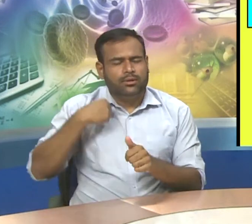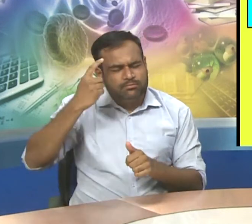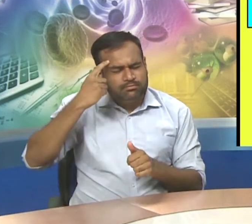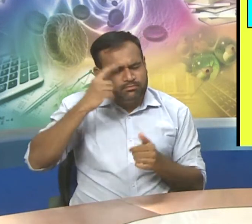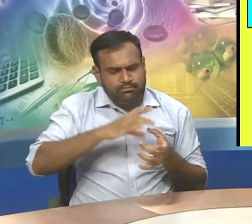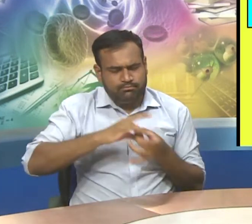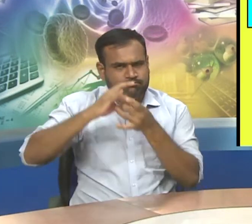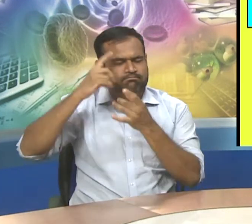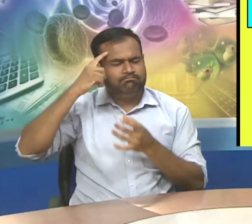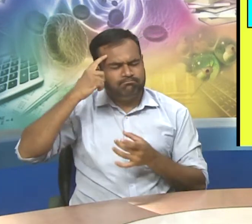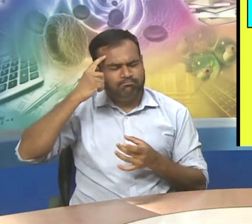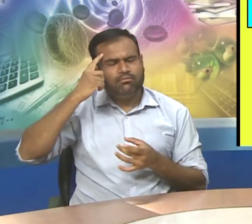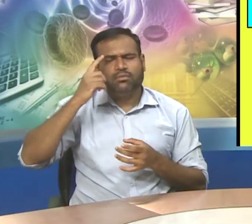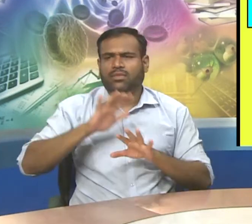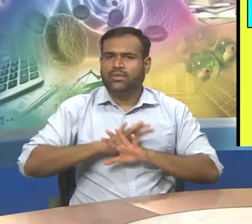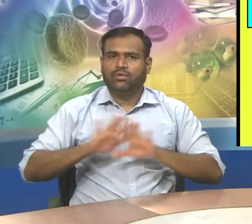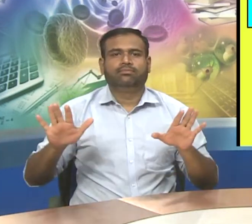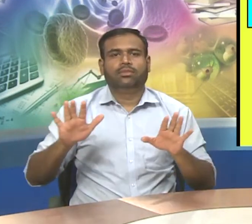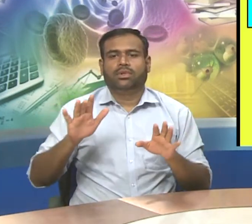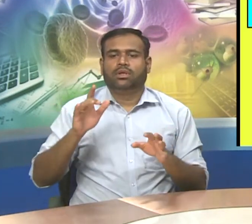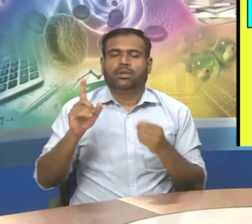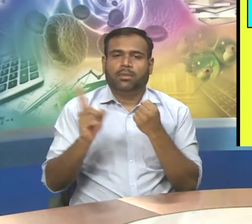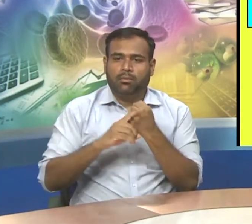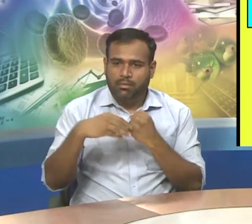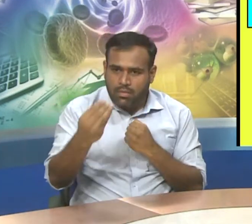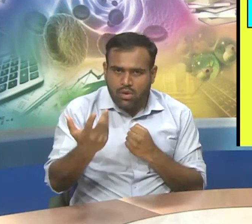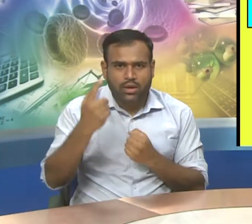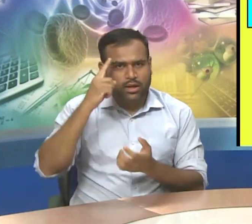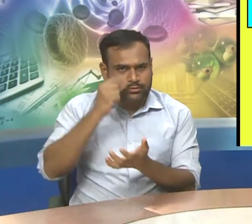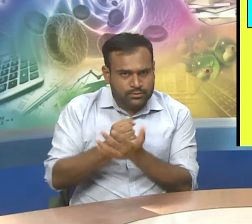So we call it letter and spirit.